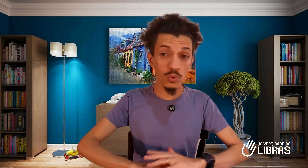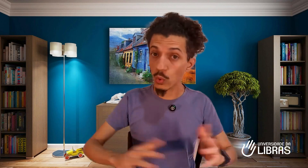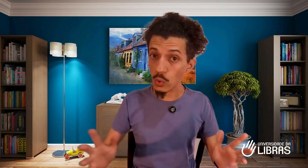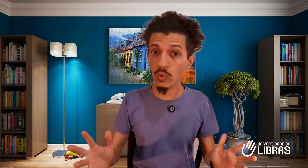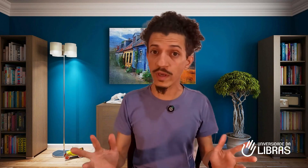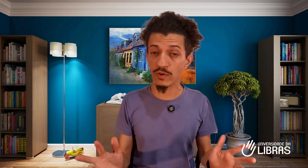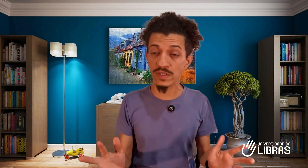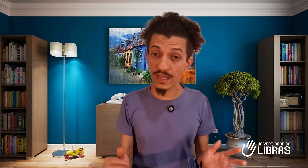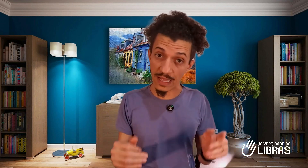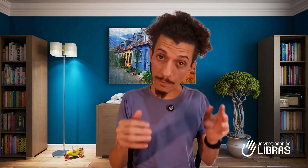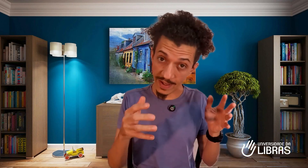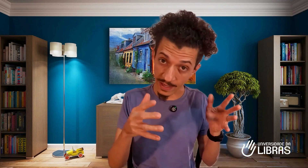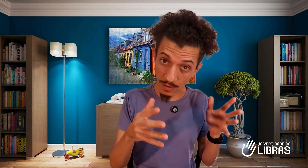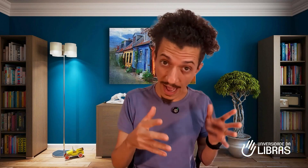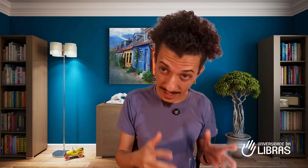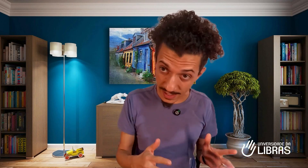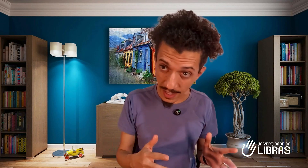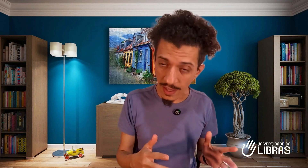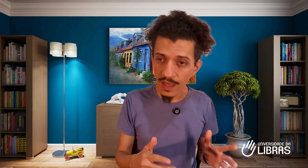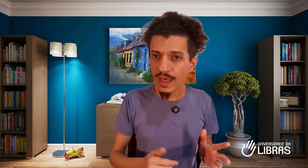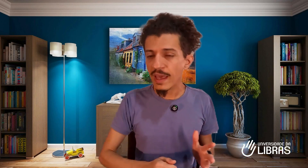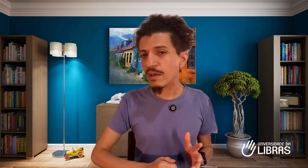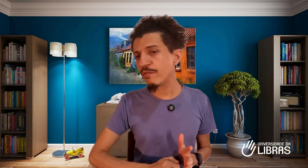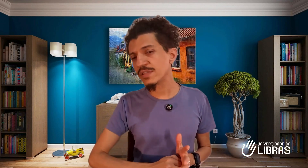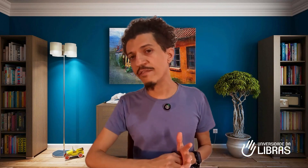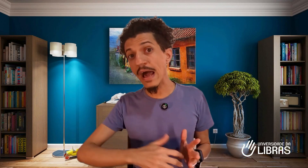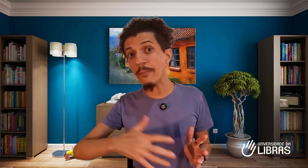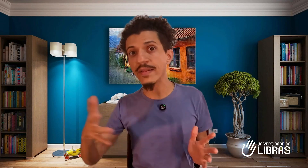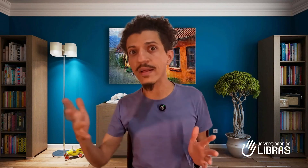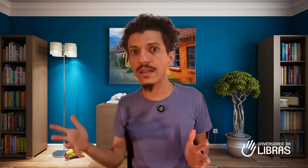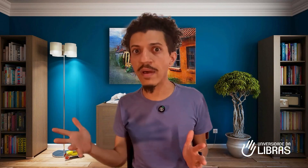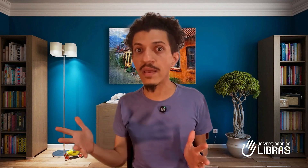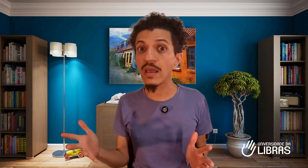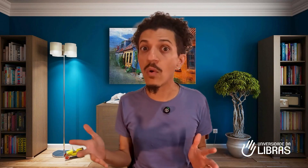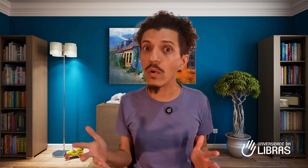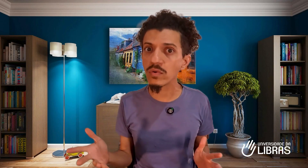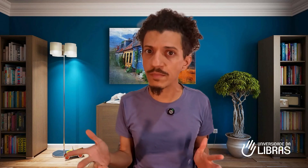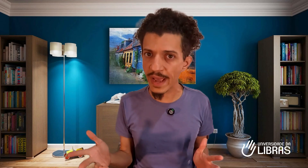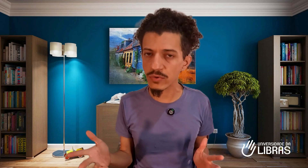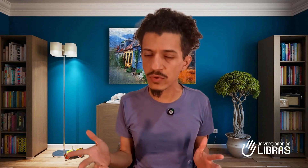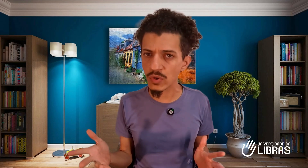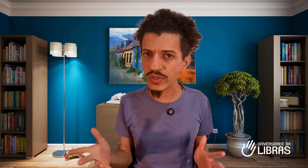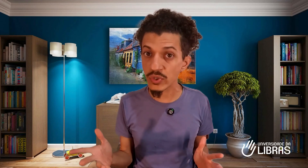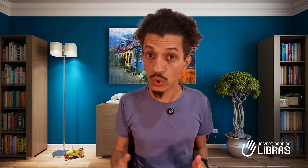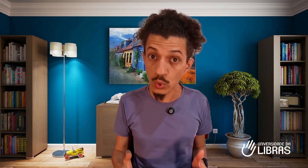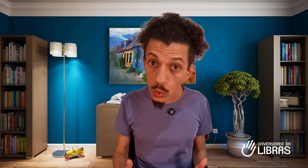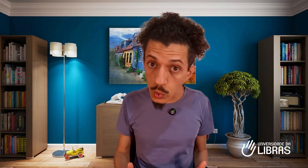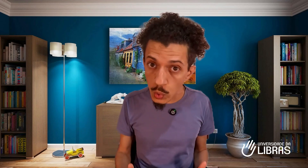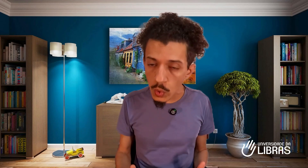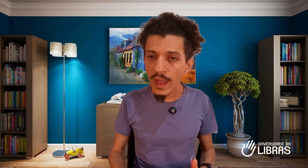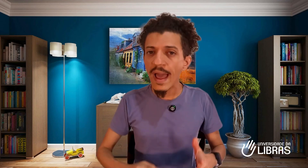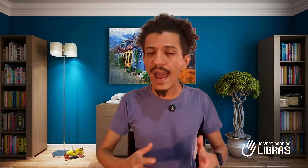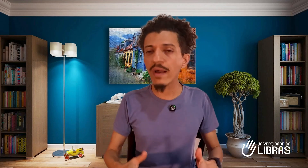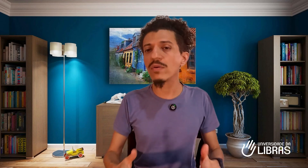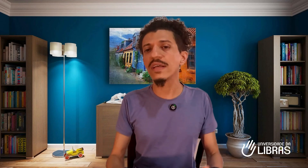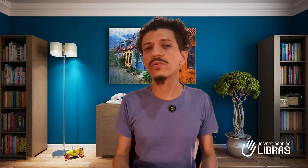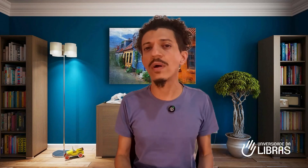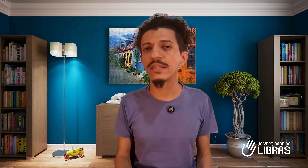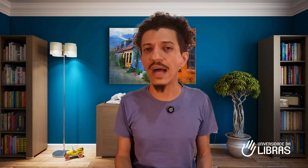tudo que você está aprendendo aqui e que você vai aprender também em outros métodos nossos, tudo é contextualizado